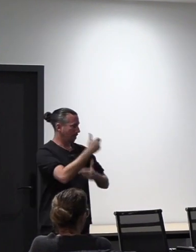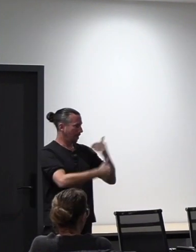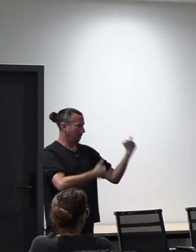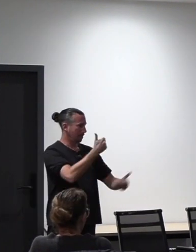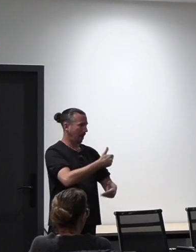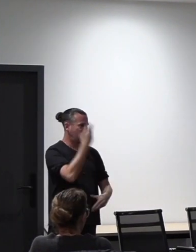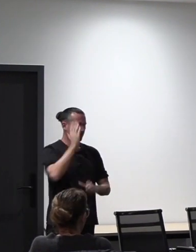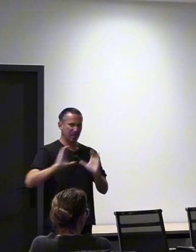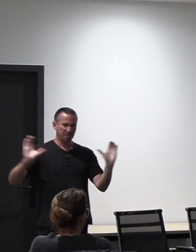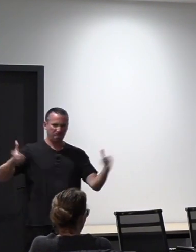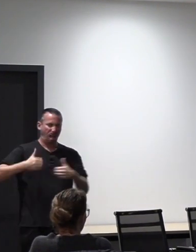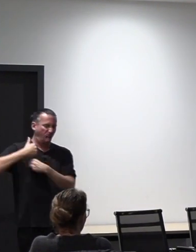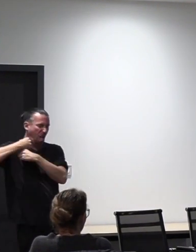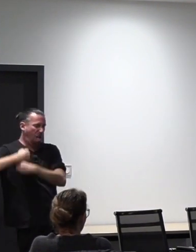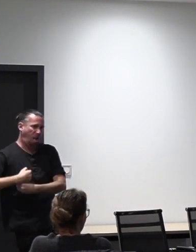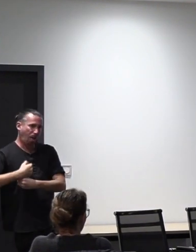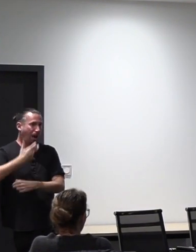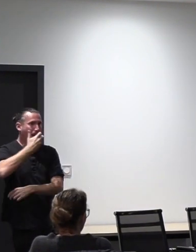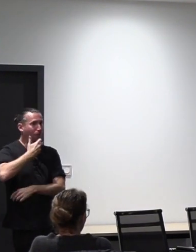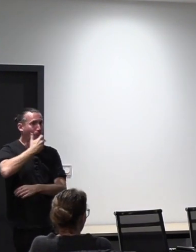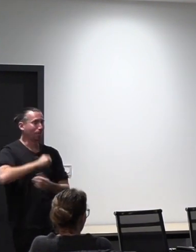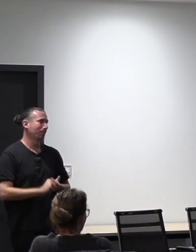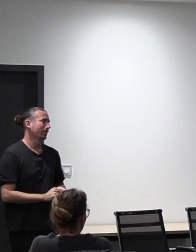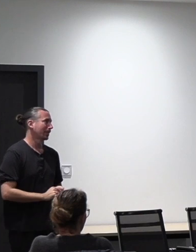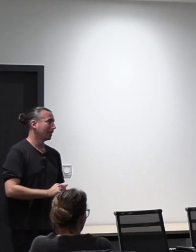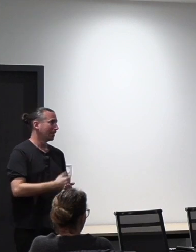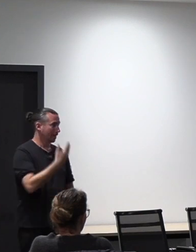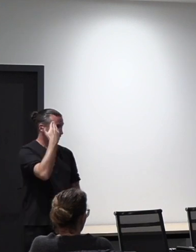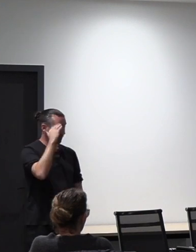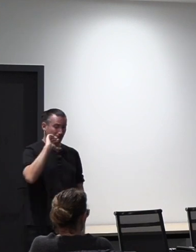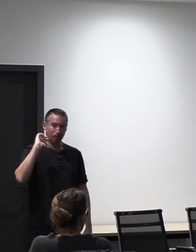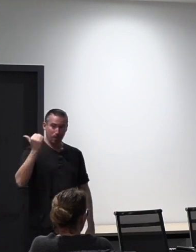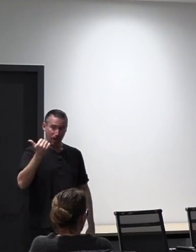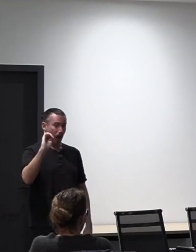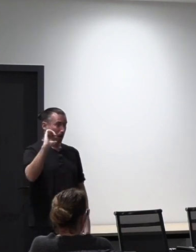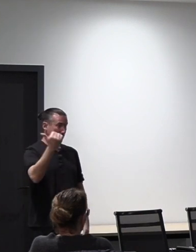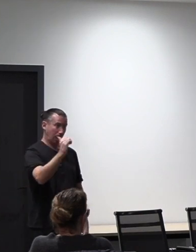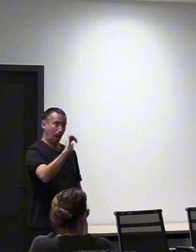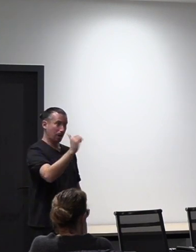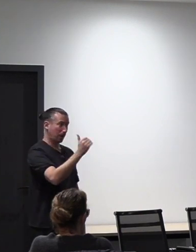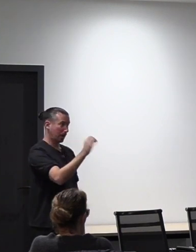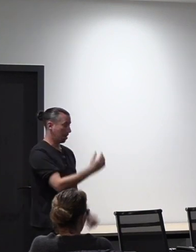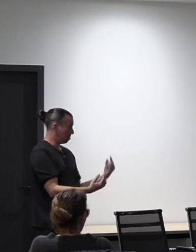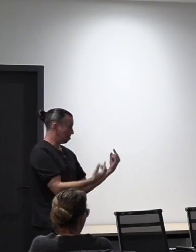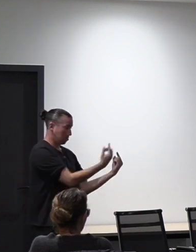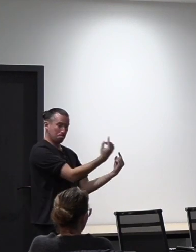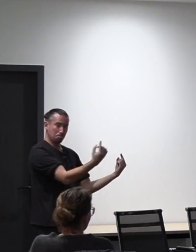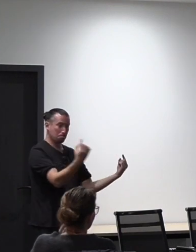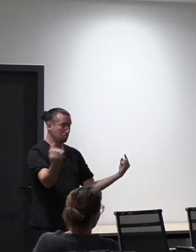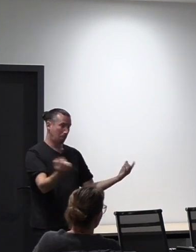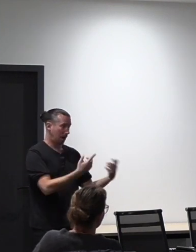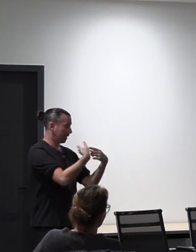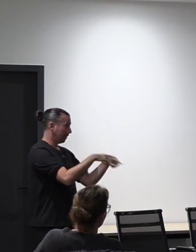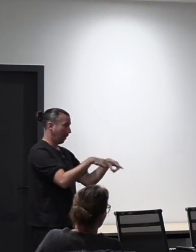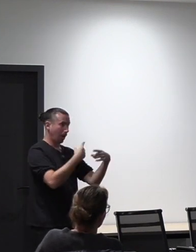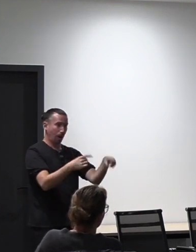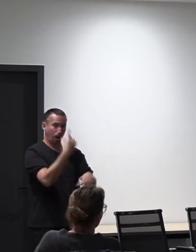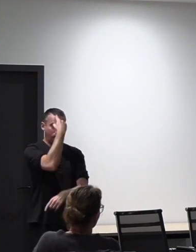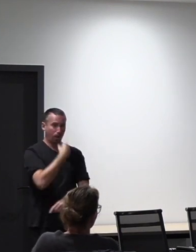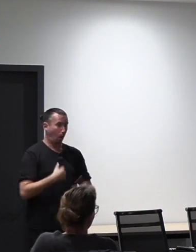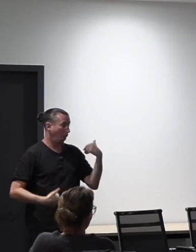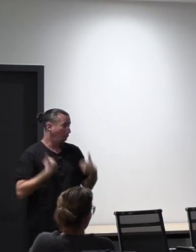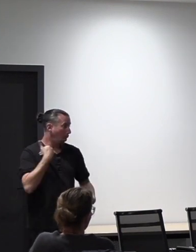Plus on favorise la spécificité de chaque être humain, handicapé ou non, mieux c'est, et à